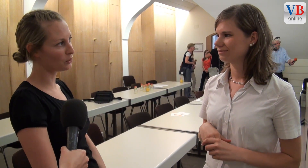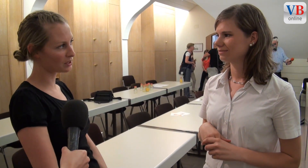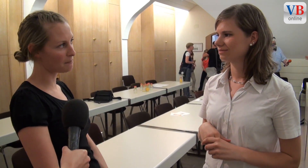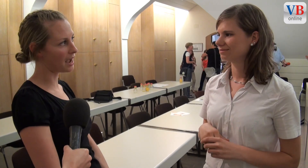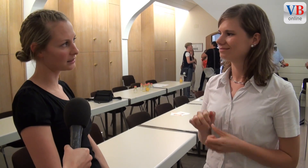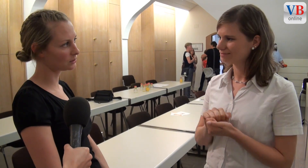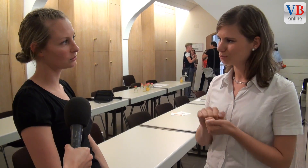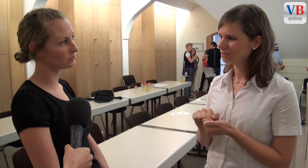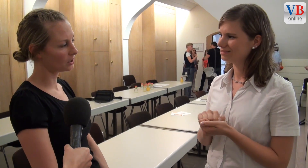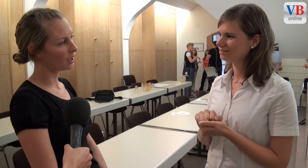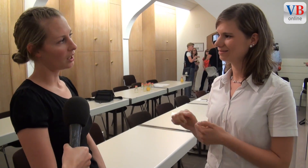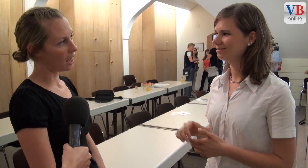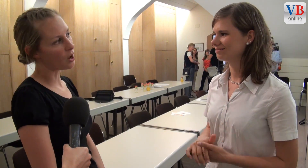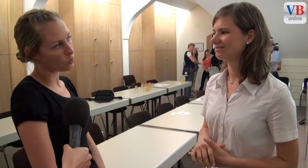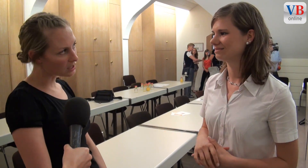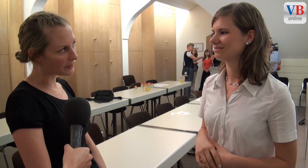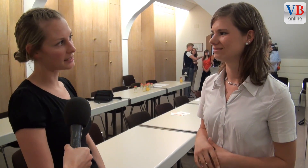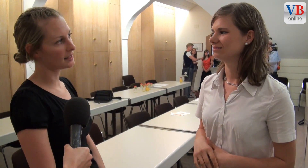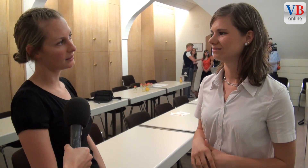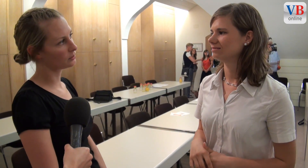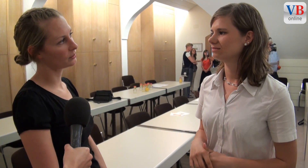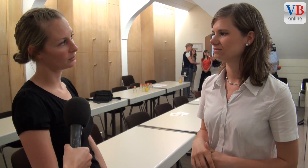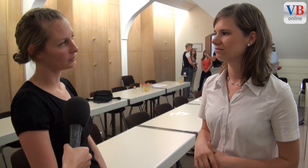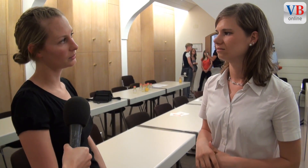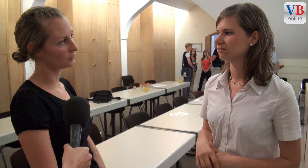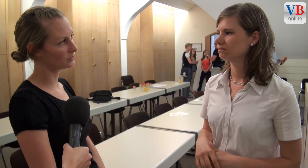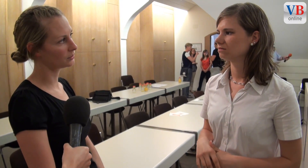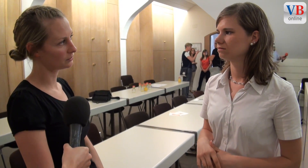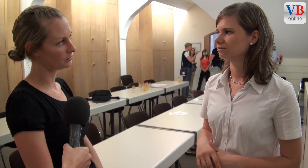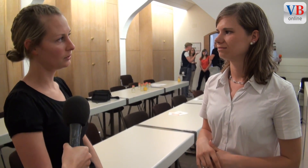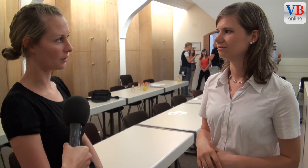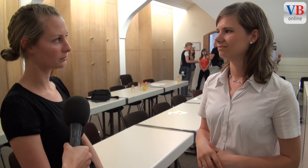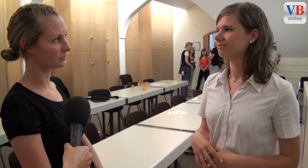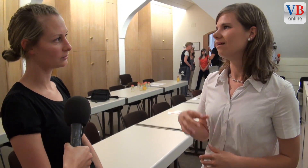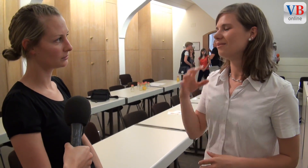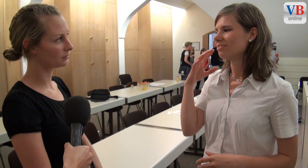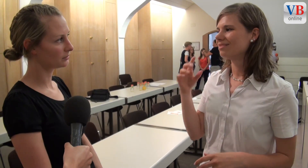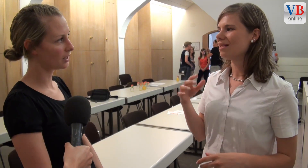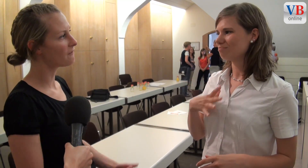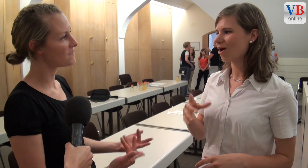Videos gemacht und also ausgebessert. Und ja,